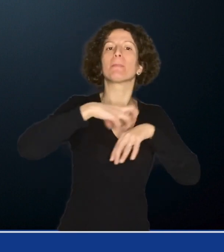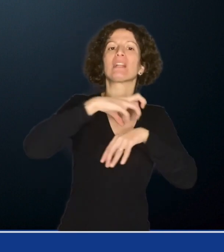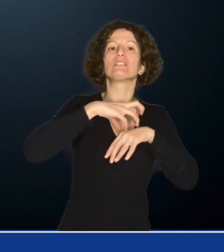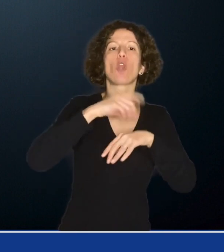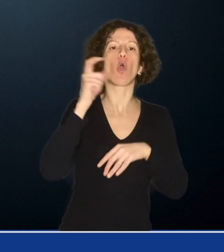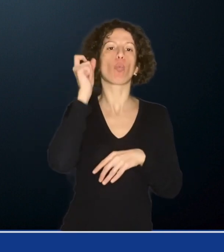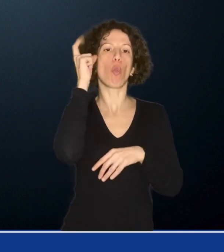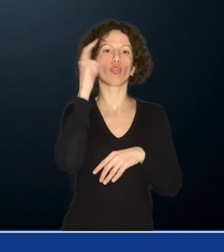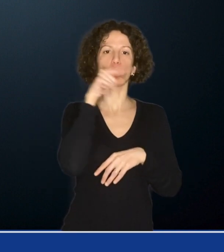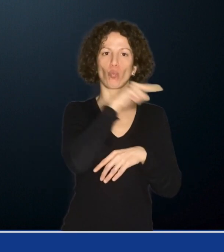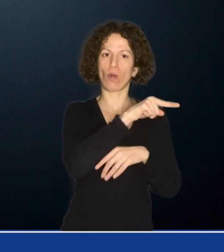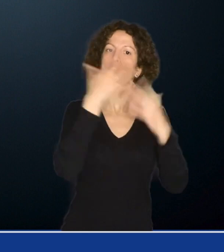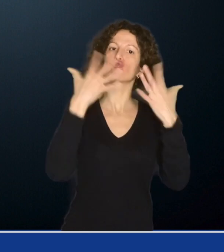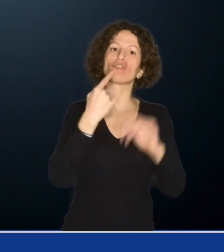descrizione del video